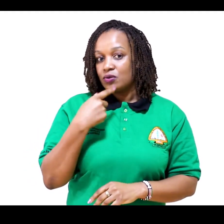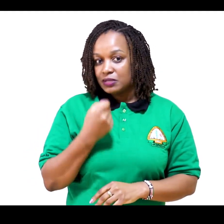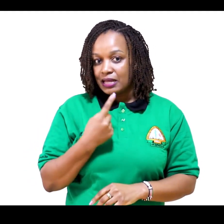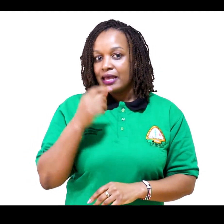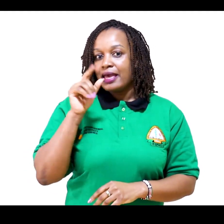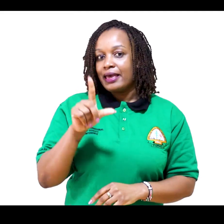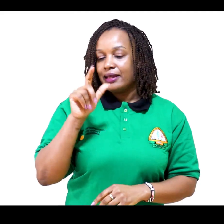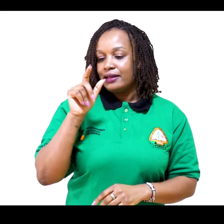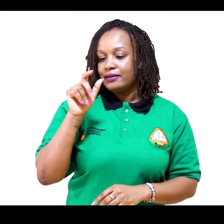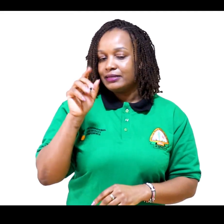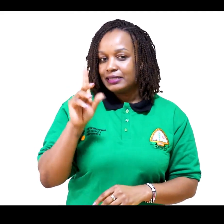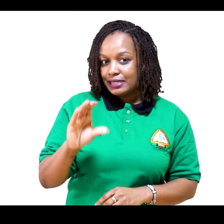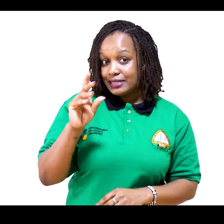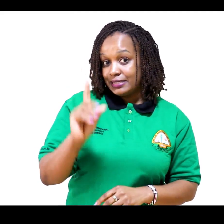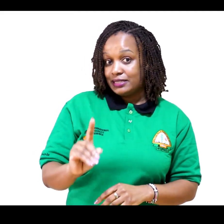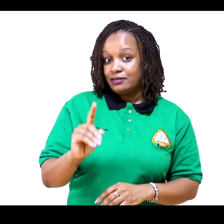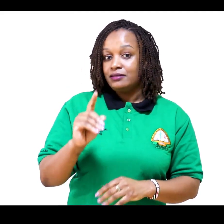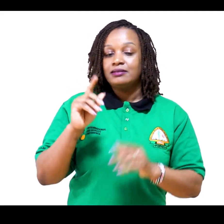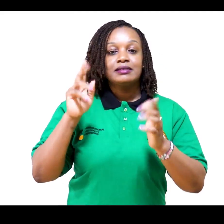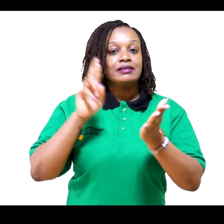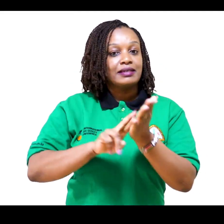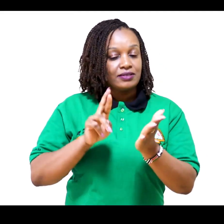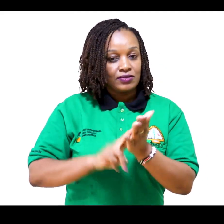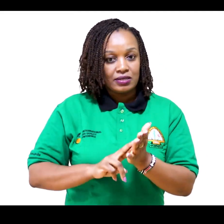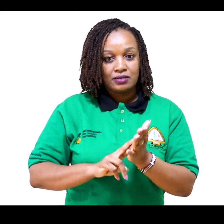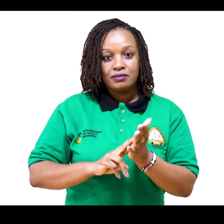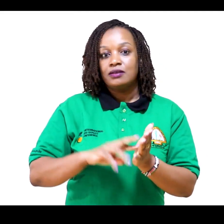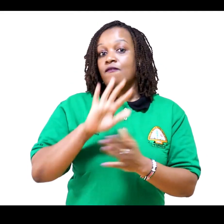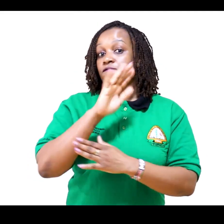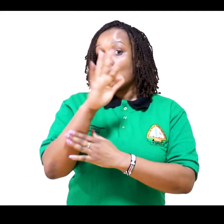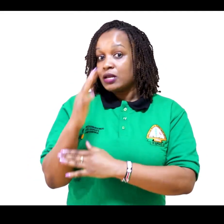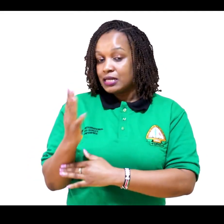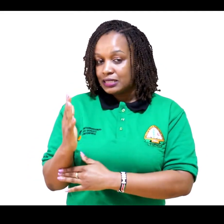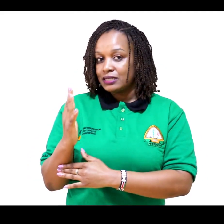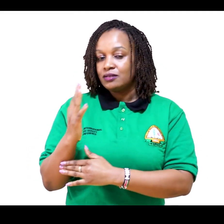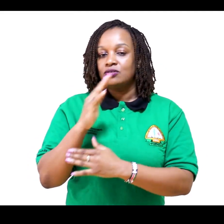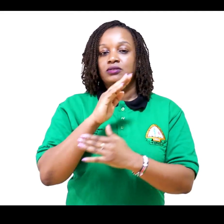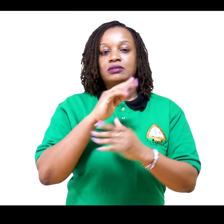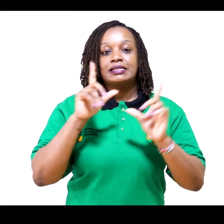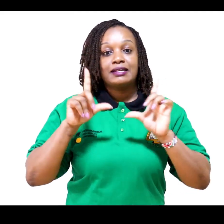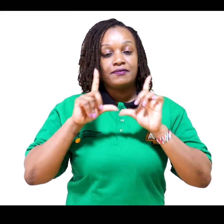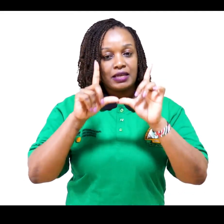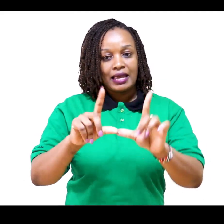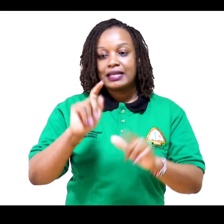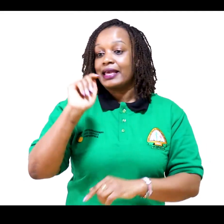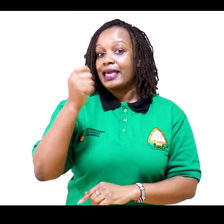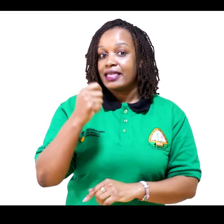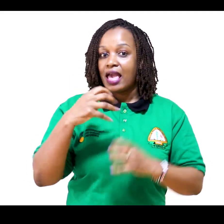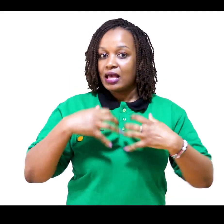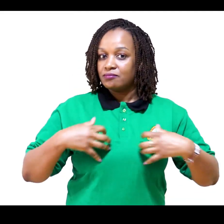AFA-HCD, usajili wa huduma ya misitu ya Kenya kwa miti ya misitu na kibali cha huduma ya wanyamapori cha